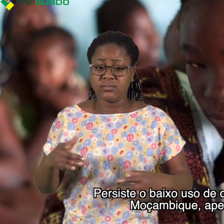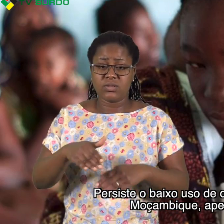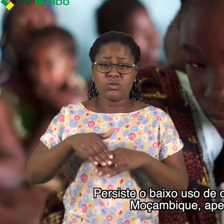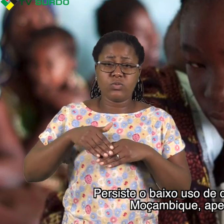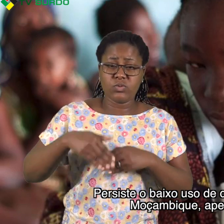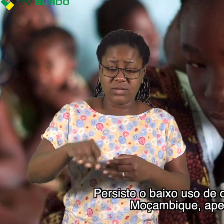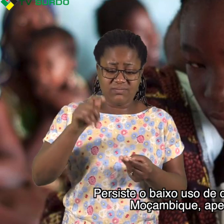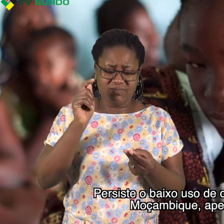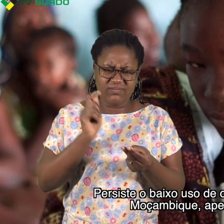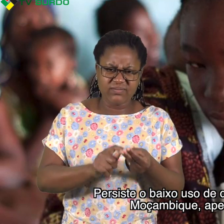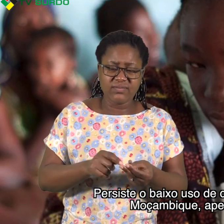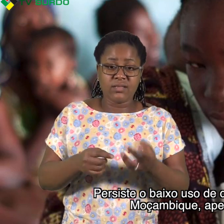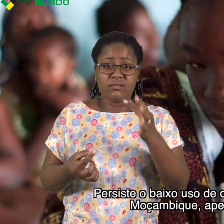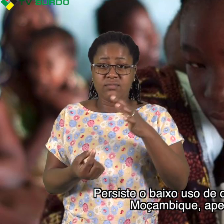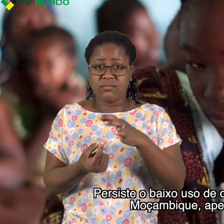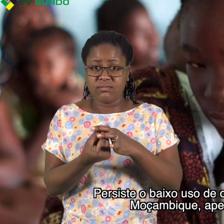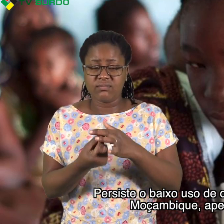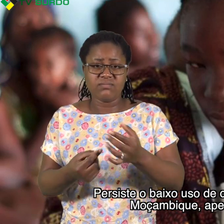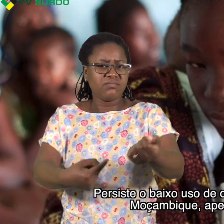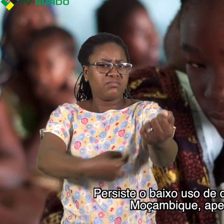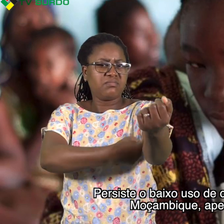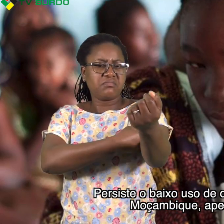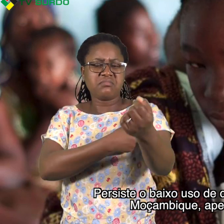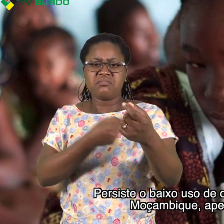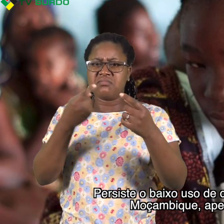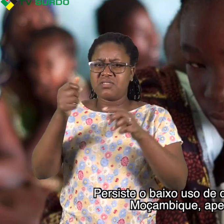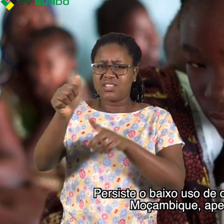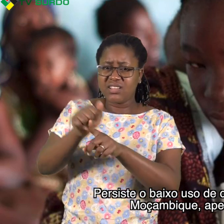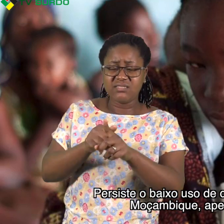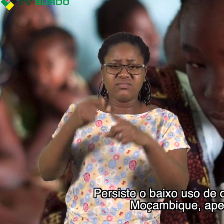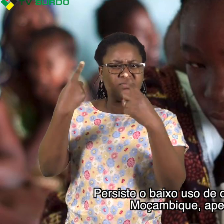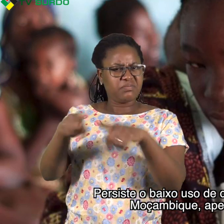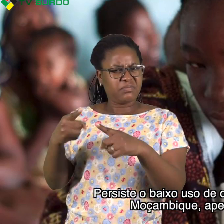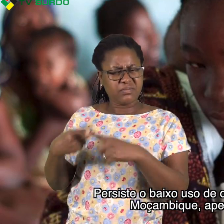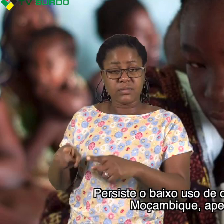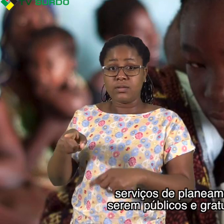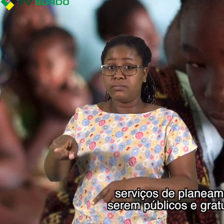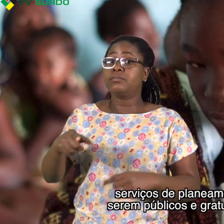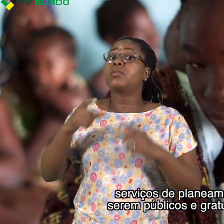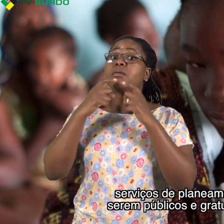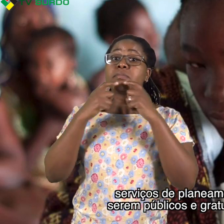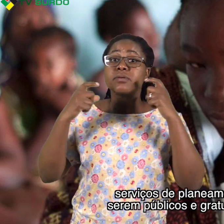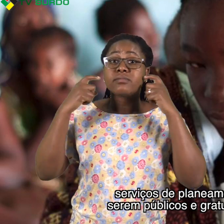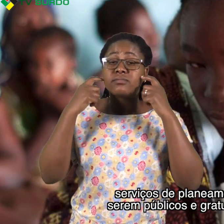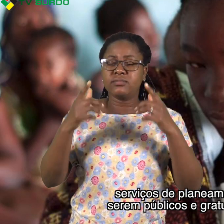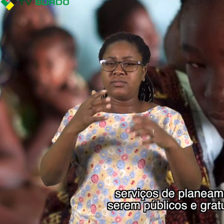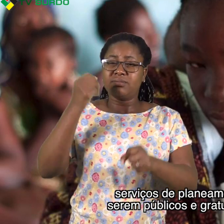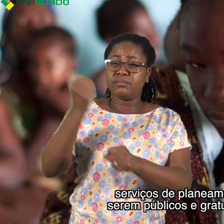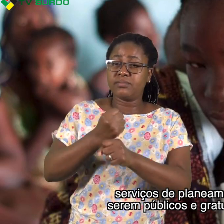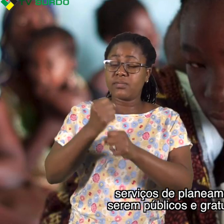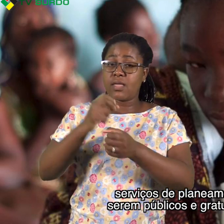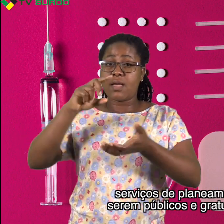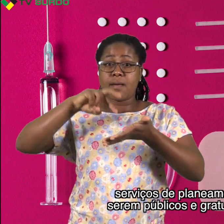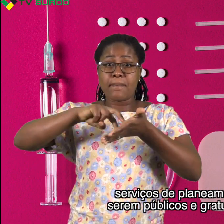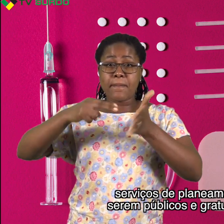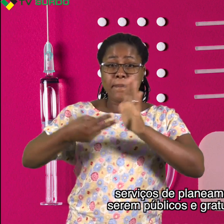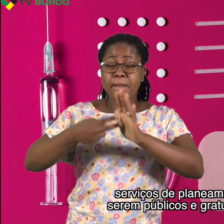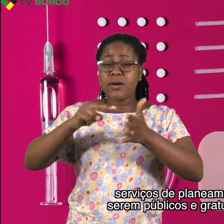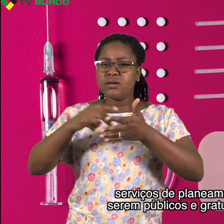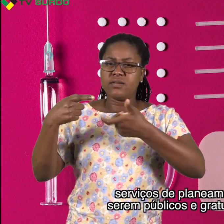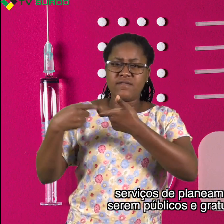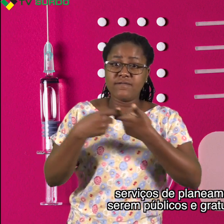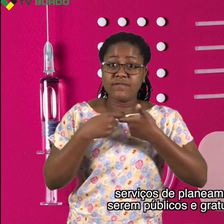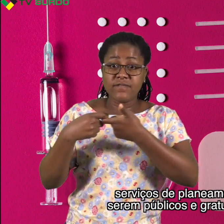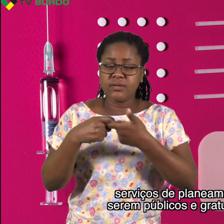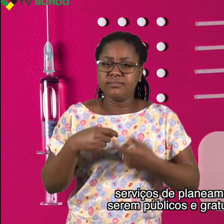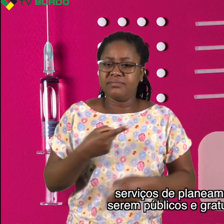Persiste o baixo uso de contraceptivos em Moçambique, apesar de os serviços de planejamento familiar serem públicos